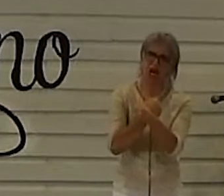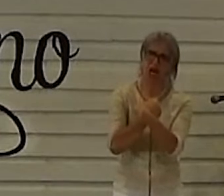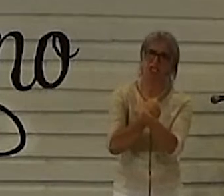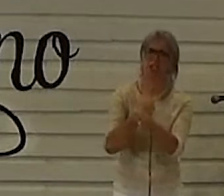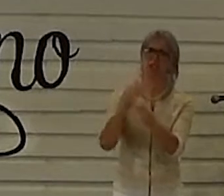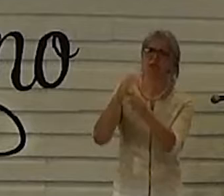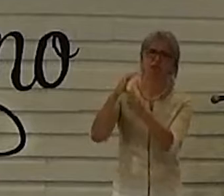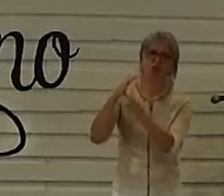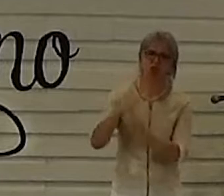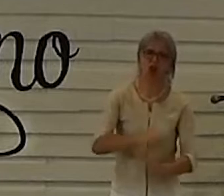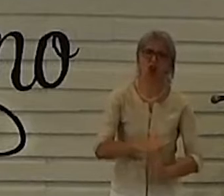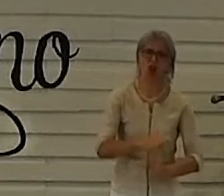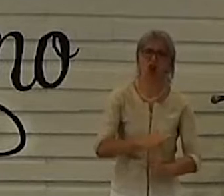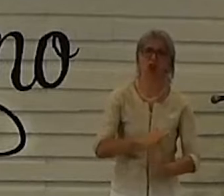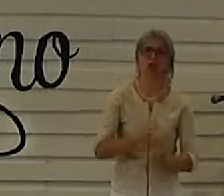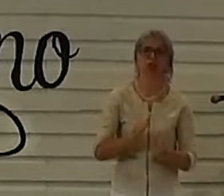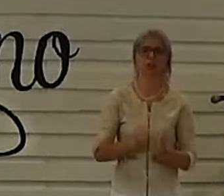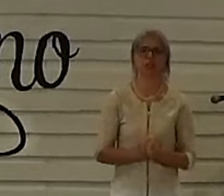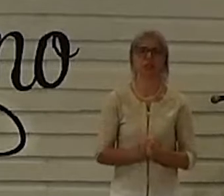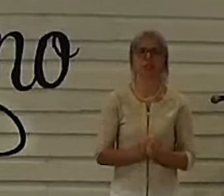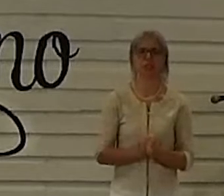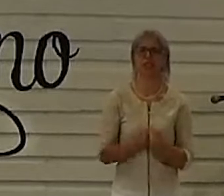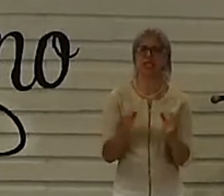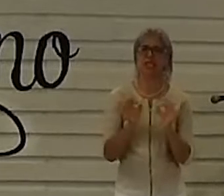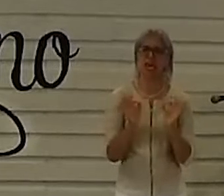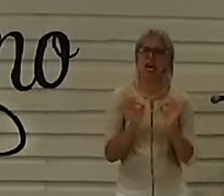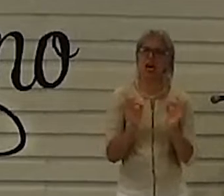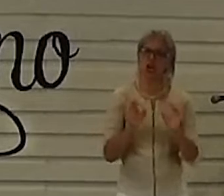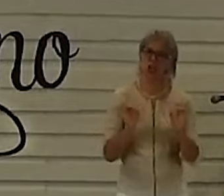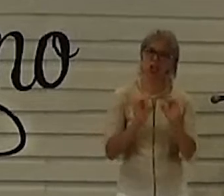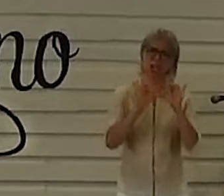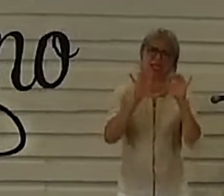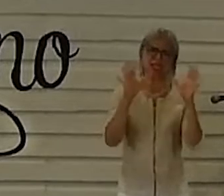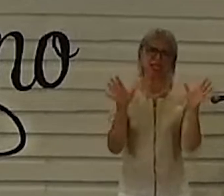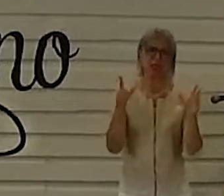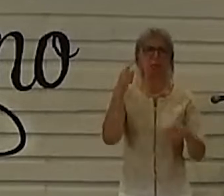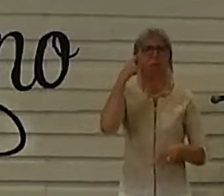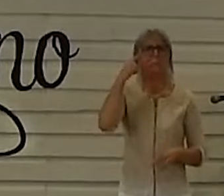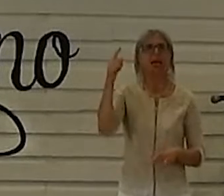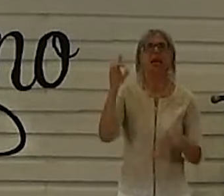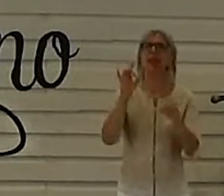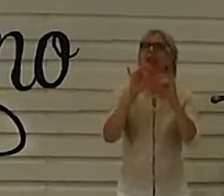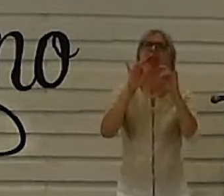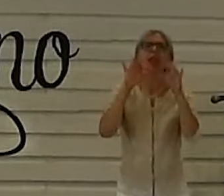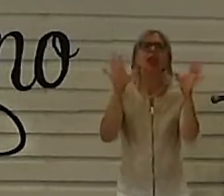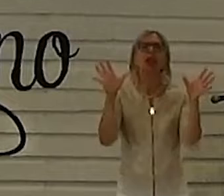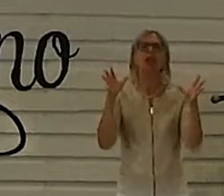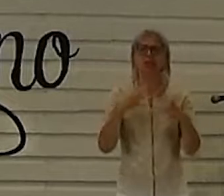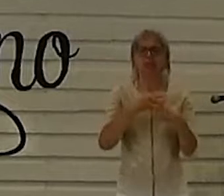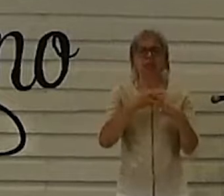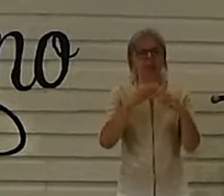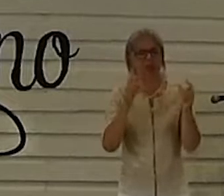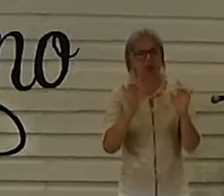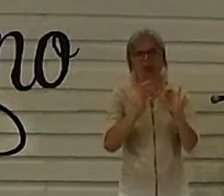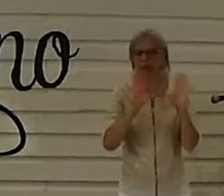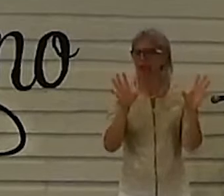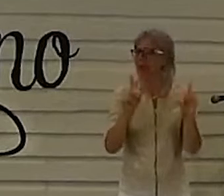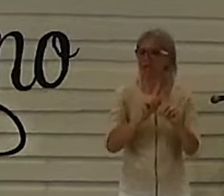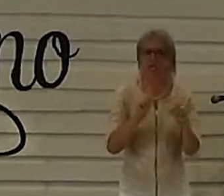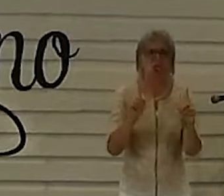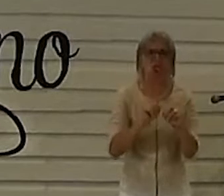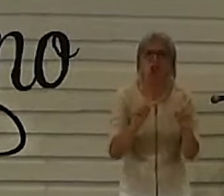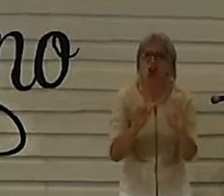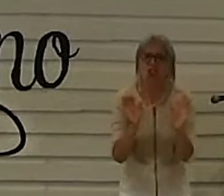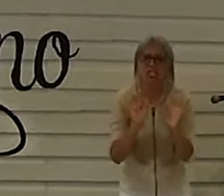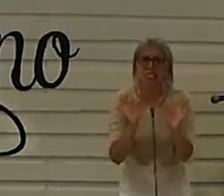sotto questo legalismo. Non hanno ancora la libertà nella mente, nello spirito, e fanno parte della Chiesa, vengono